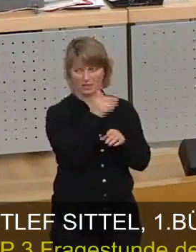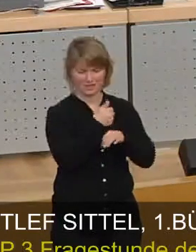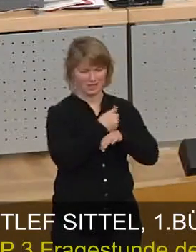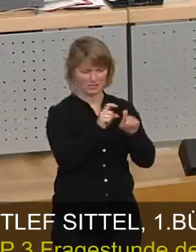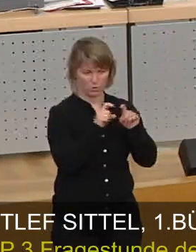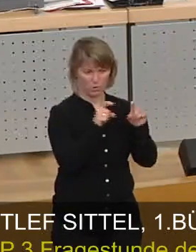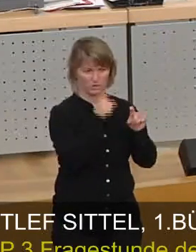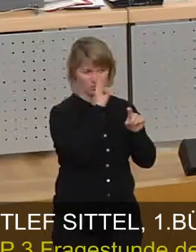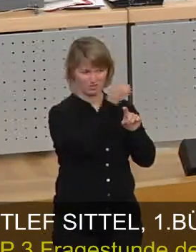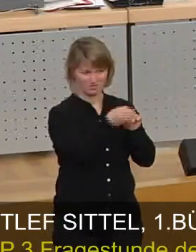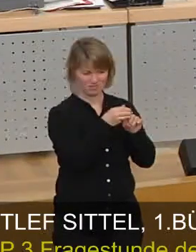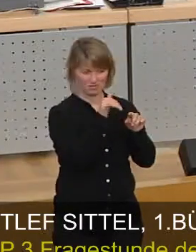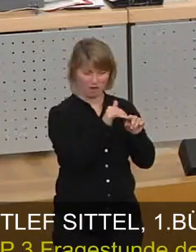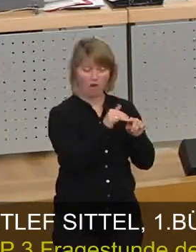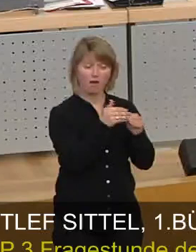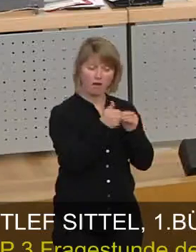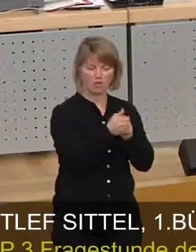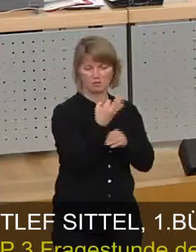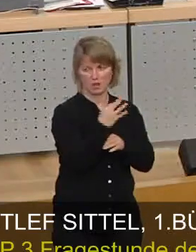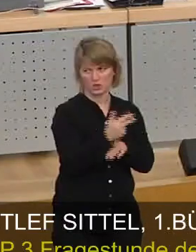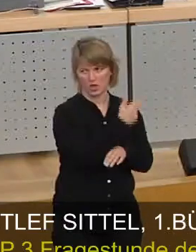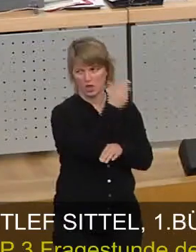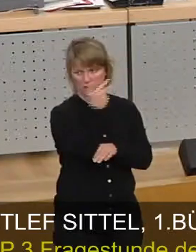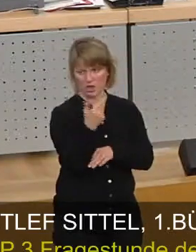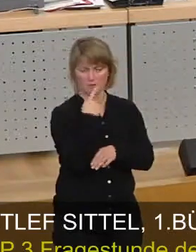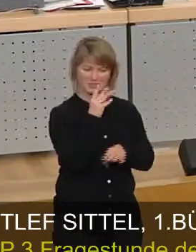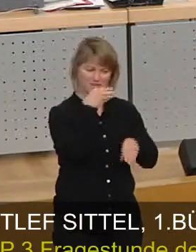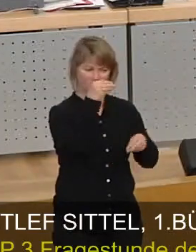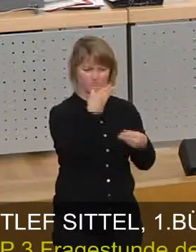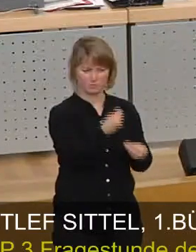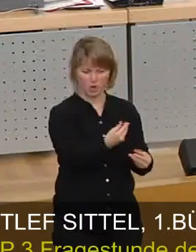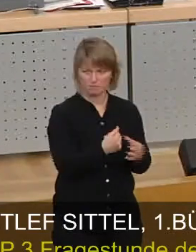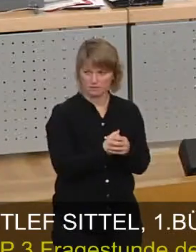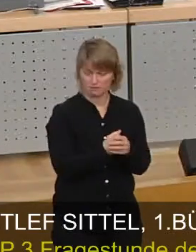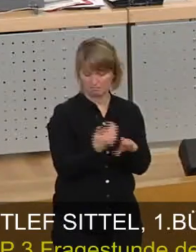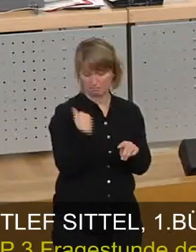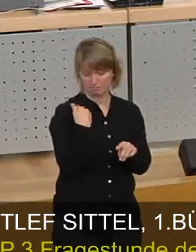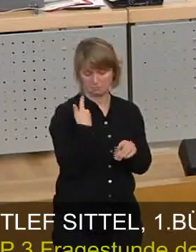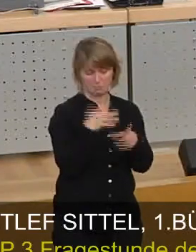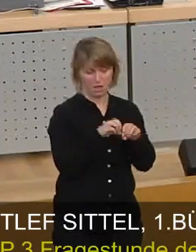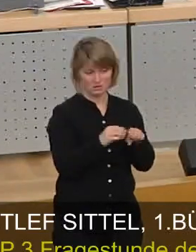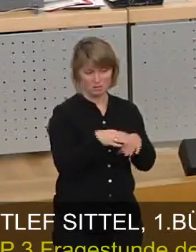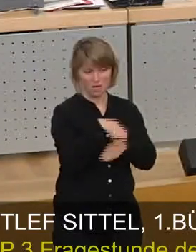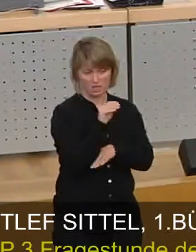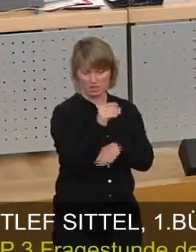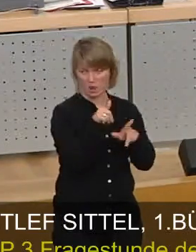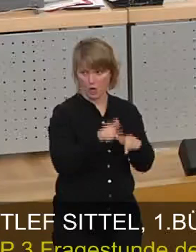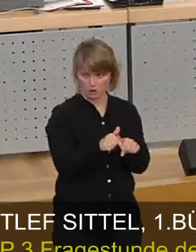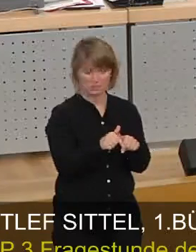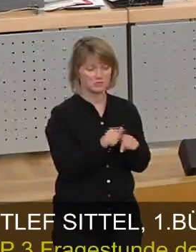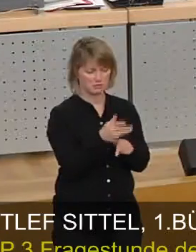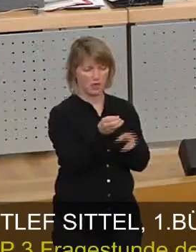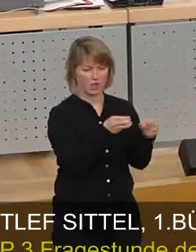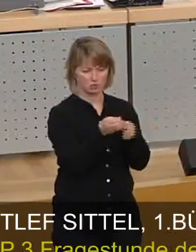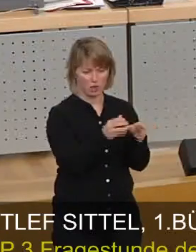ankommen, haben einen Weg von fast 3 Jahren vor sich. Heißt also, die Maßnahmen, die jetzt im letzten Jahr begonnen worden sind, mit stärkeren